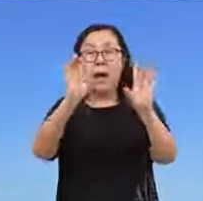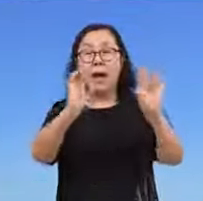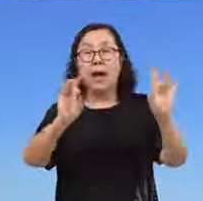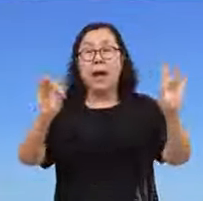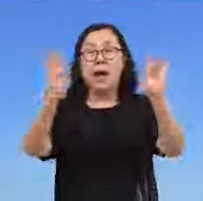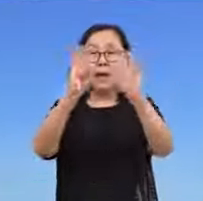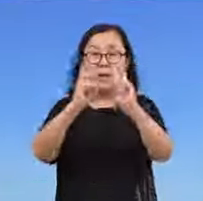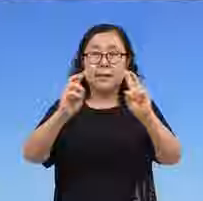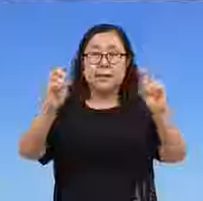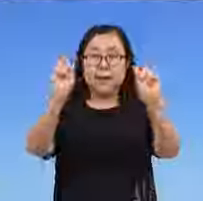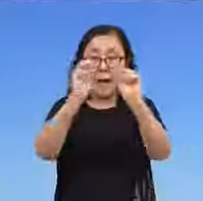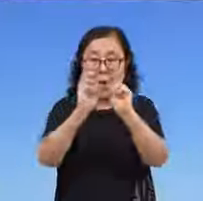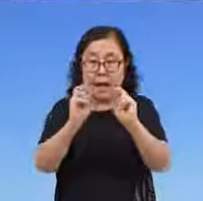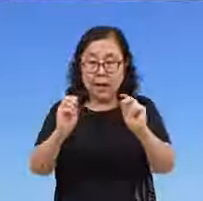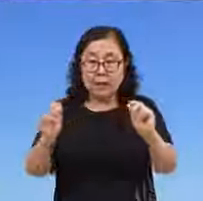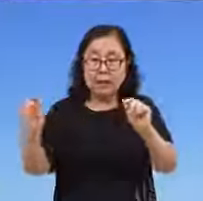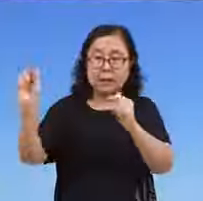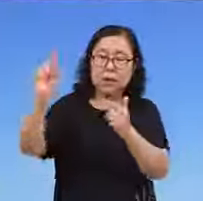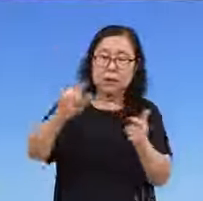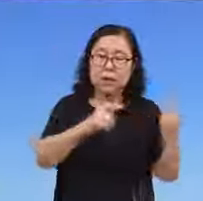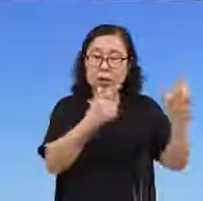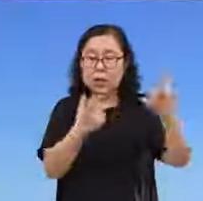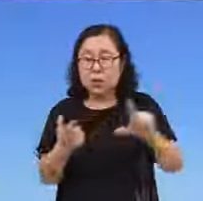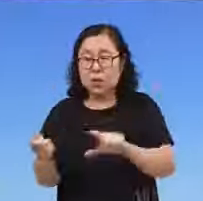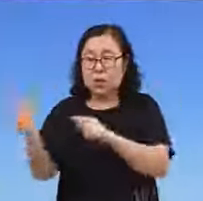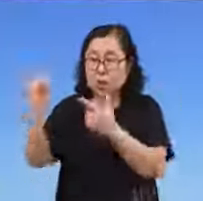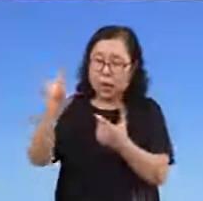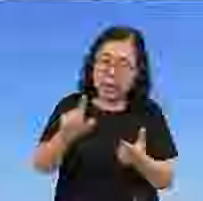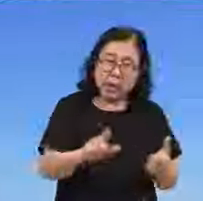땅을 종일 걸어가도